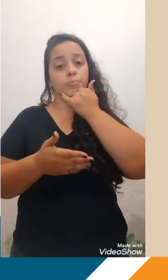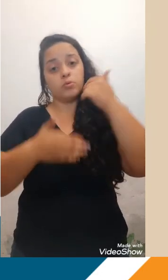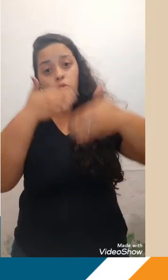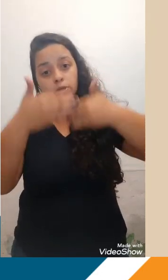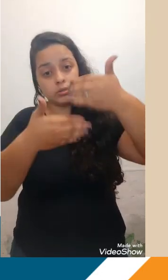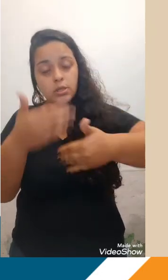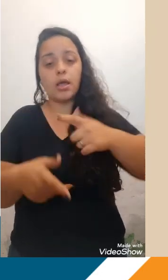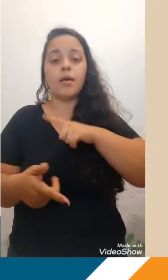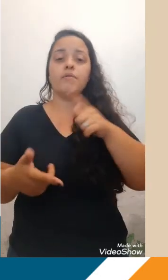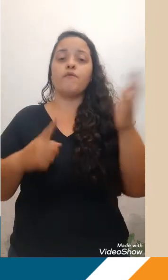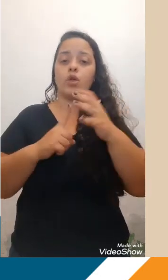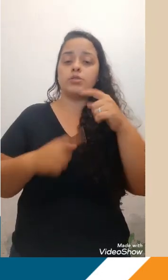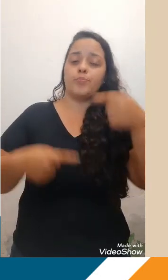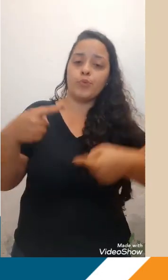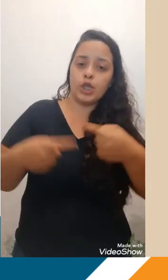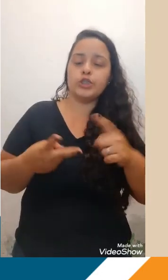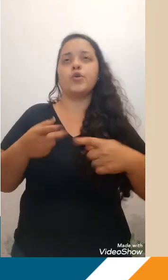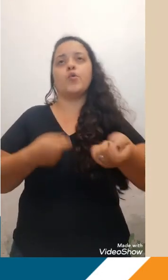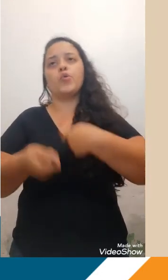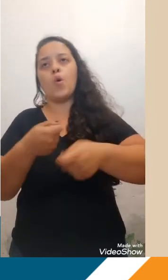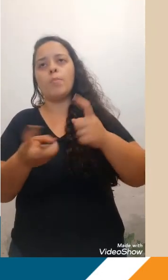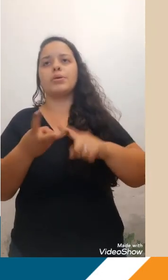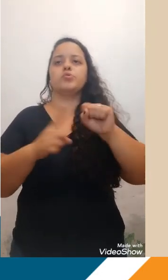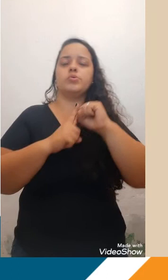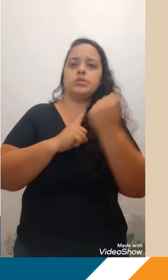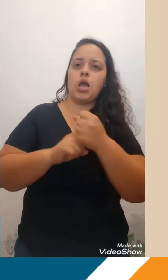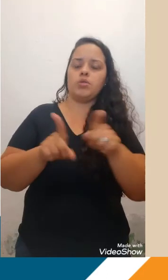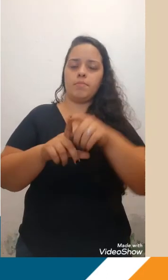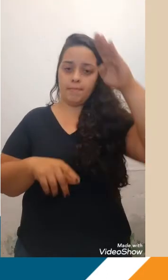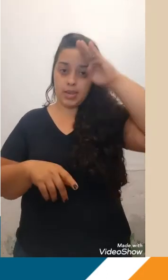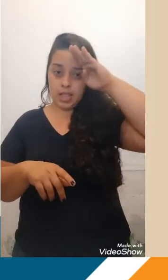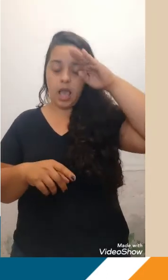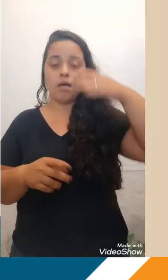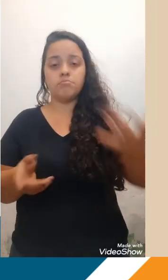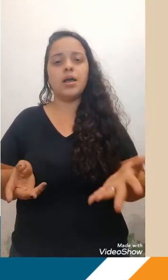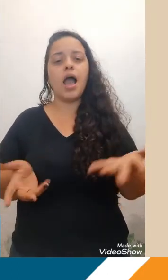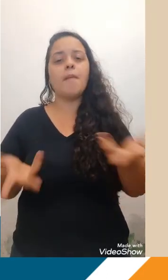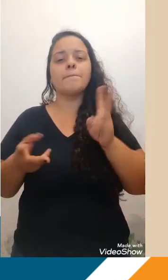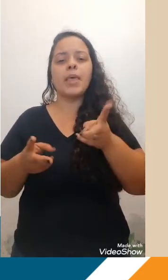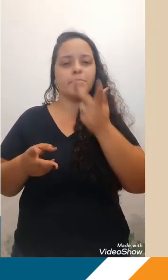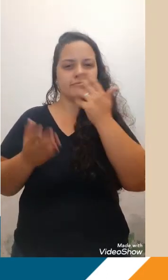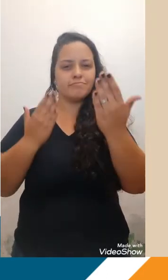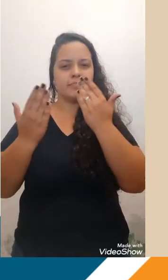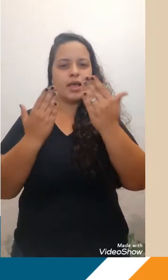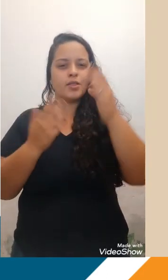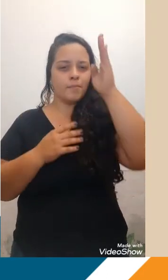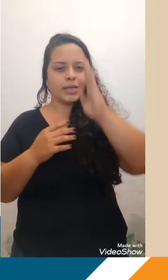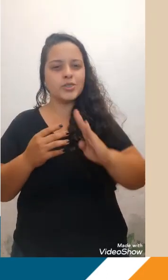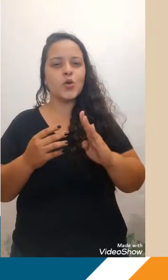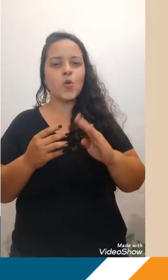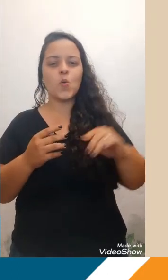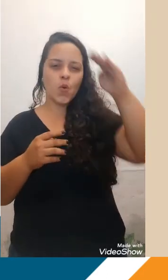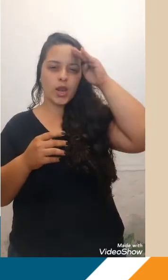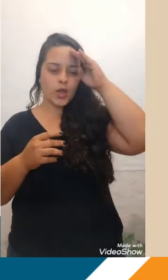mais influência política, econômica, social e militar, algo muito semelhante ao que vamos ver na história do Brasil com os